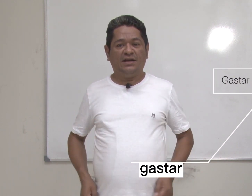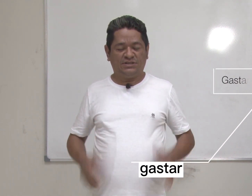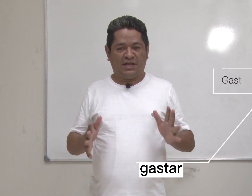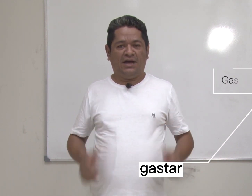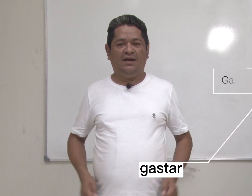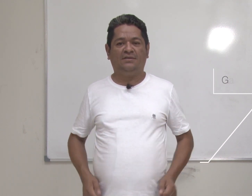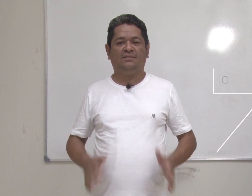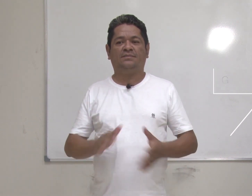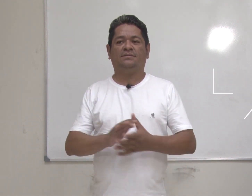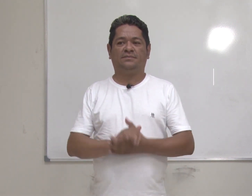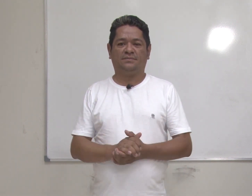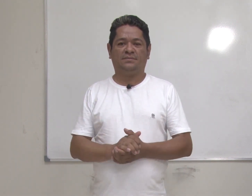gastar,